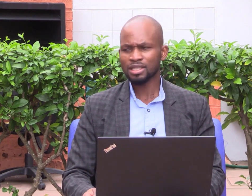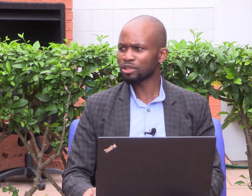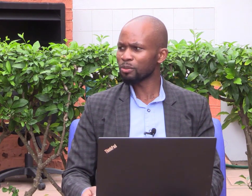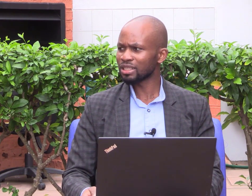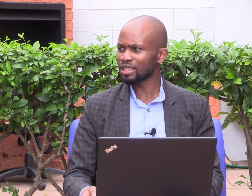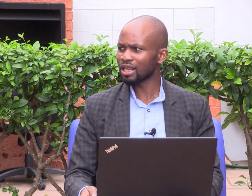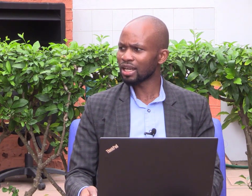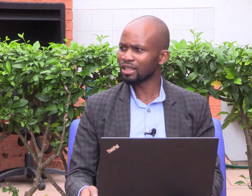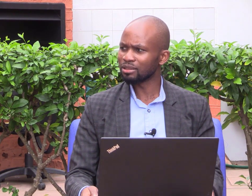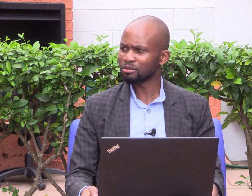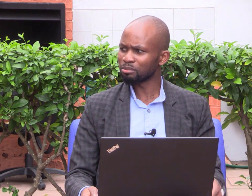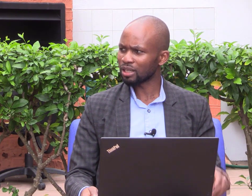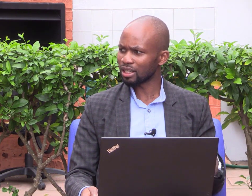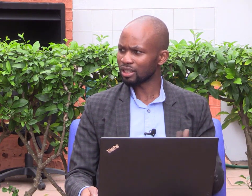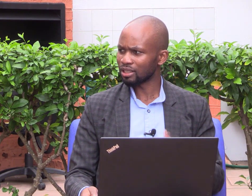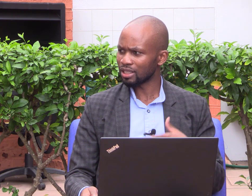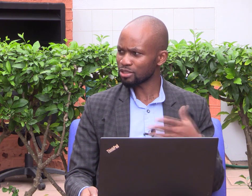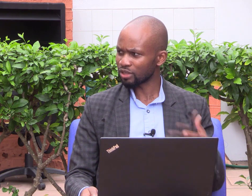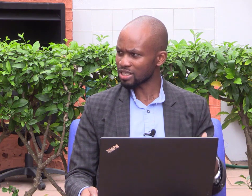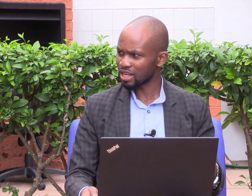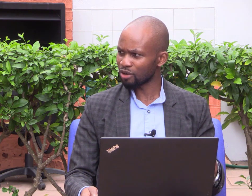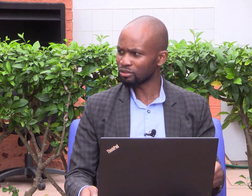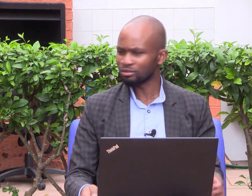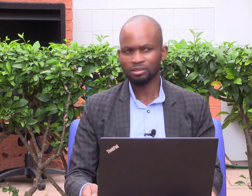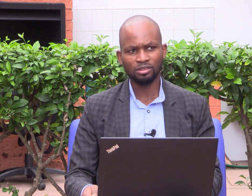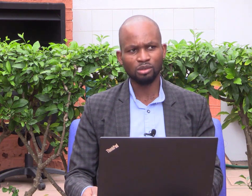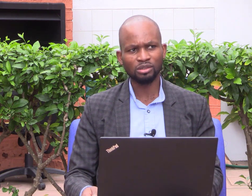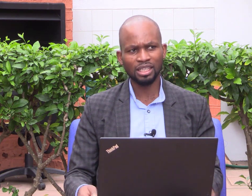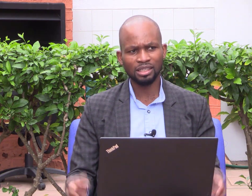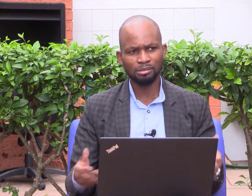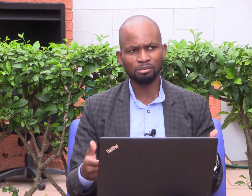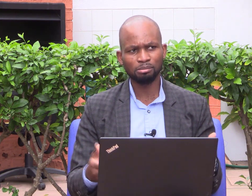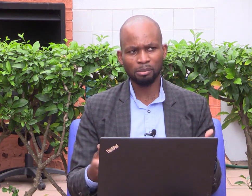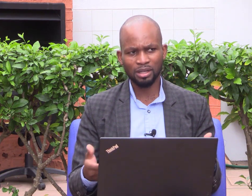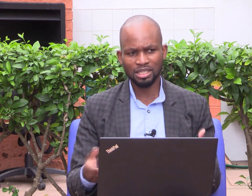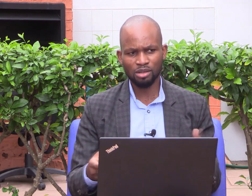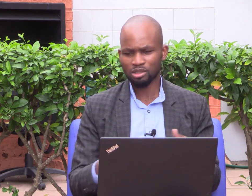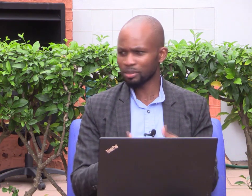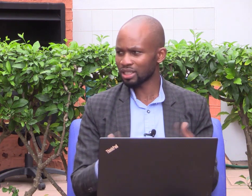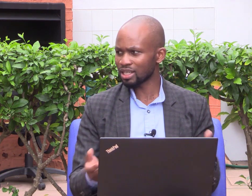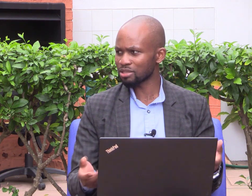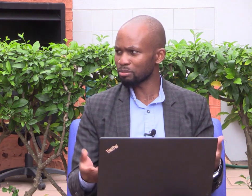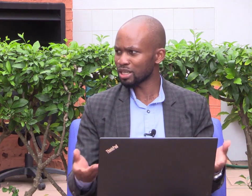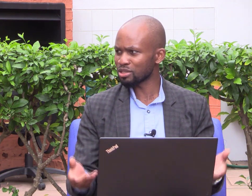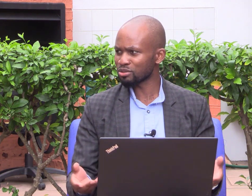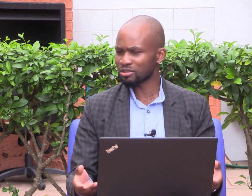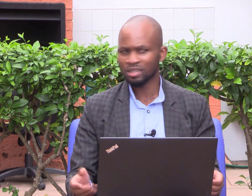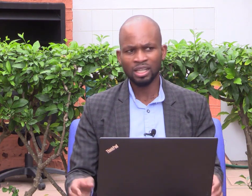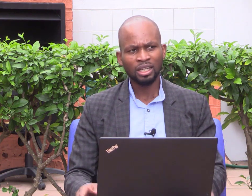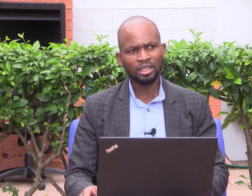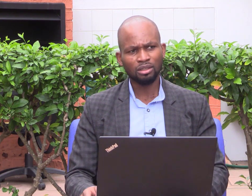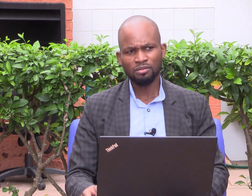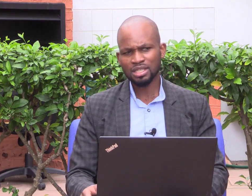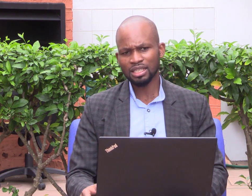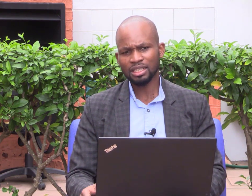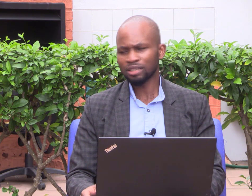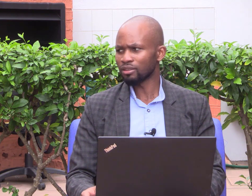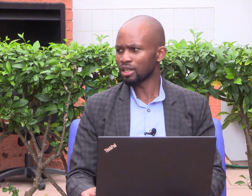até o material para lecionação não tem preparação, são materiais imprensos que não facilitam as